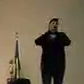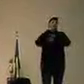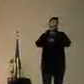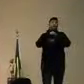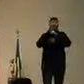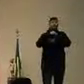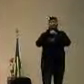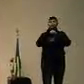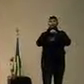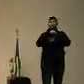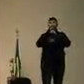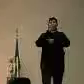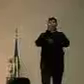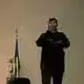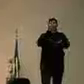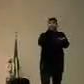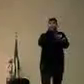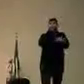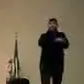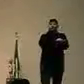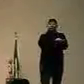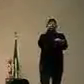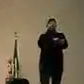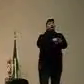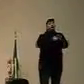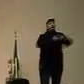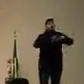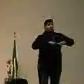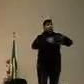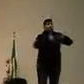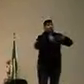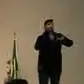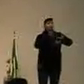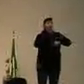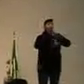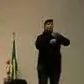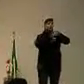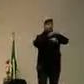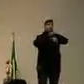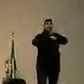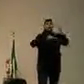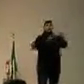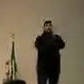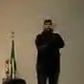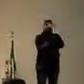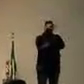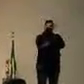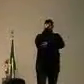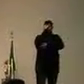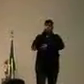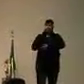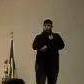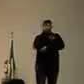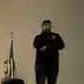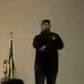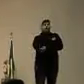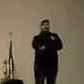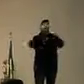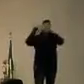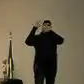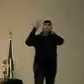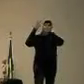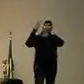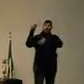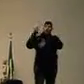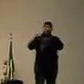nessa implementação e nessa luta pelo meio ambiente que é cotidiano, né? Nas nossas vidas. Parabéns para vocês.